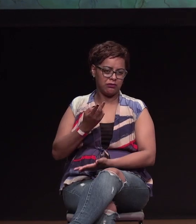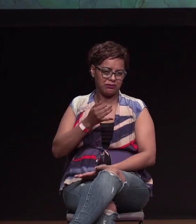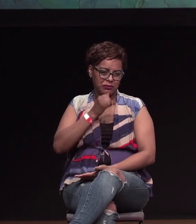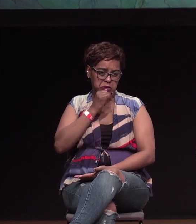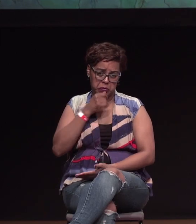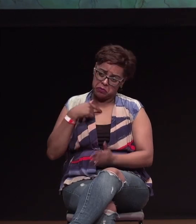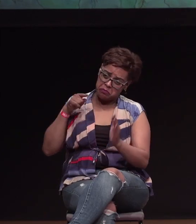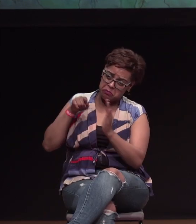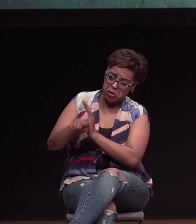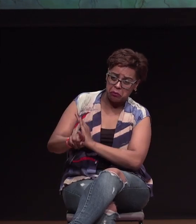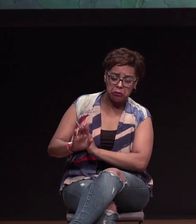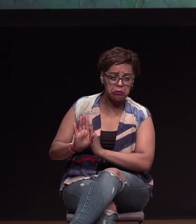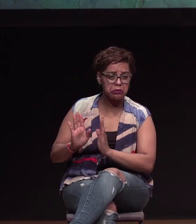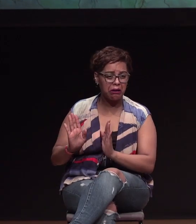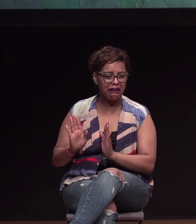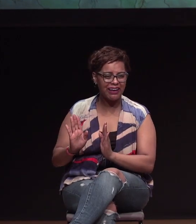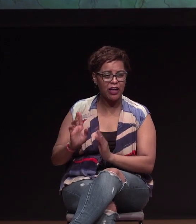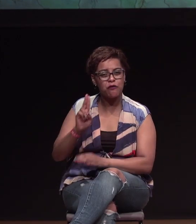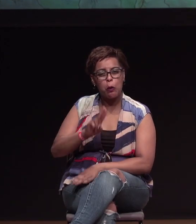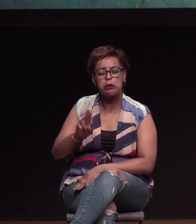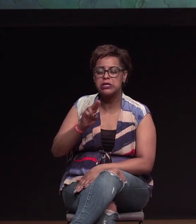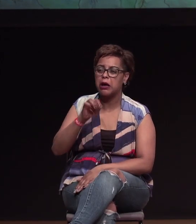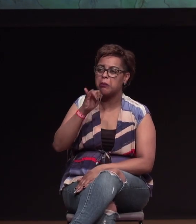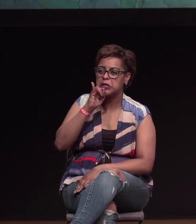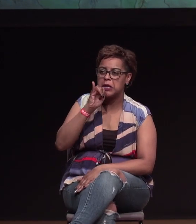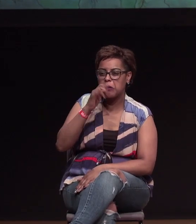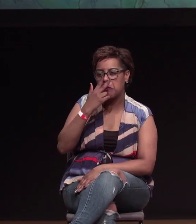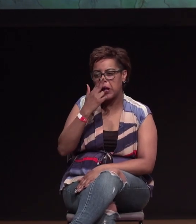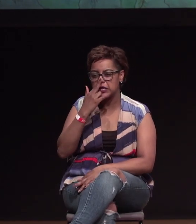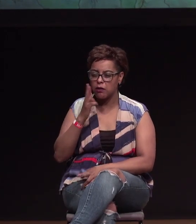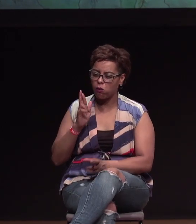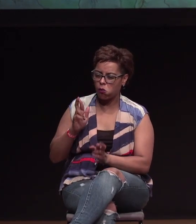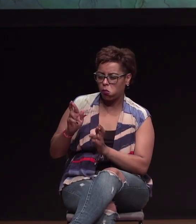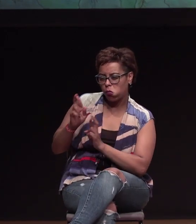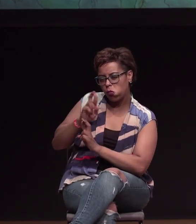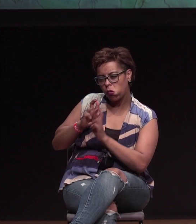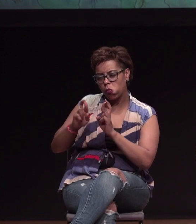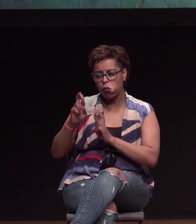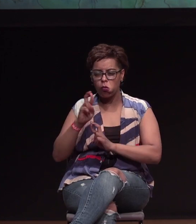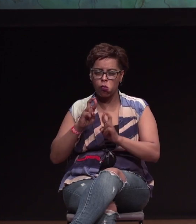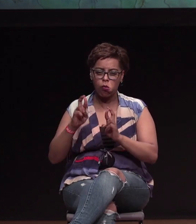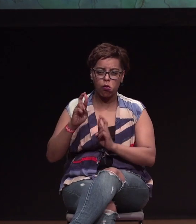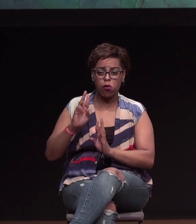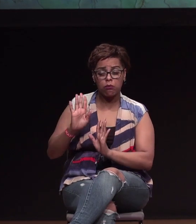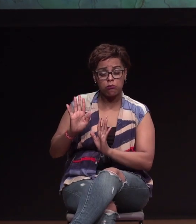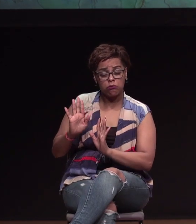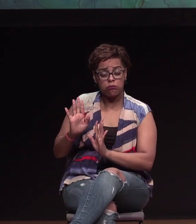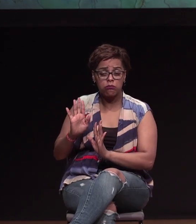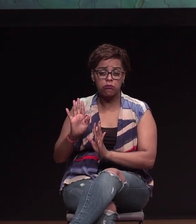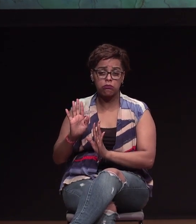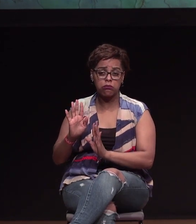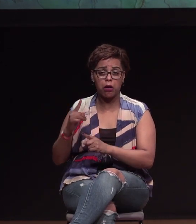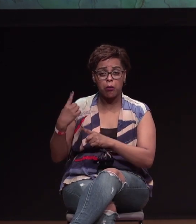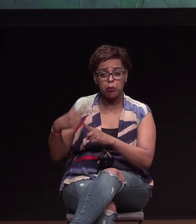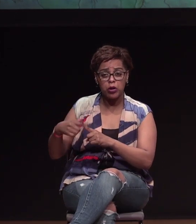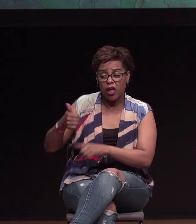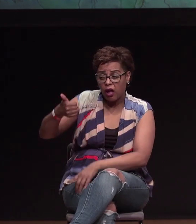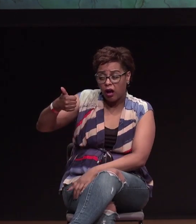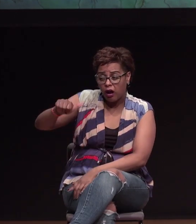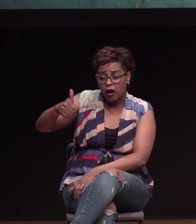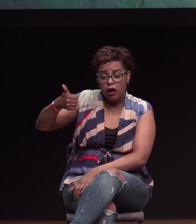monitoramento, para usar uma palavra mais leve, ou policiamento, para usar uma palavra mais forte, do que a crítica